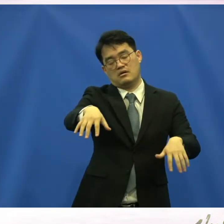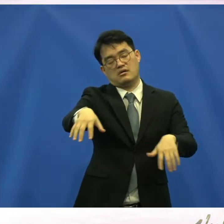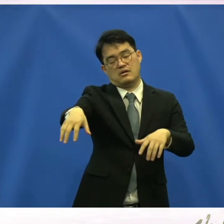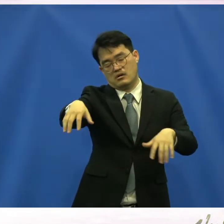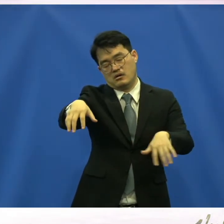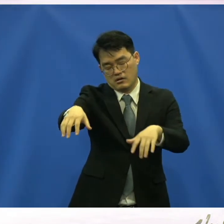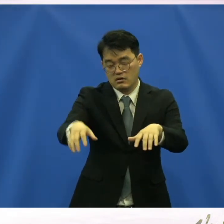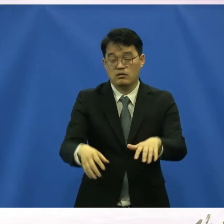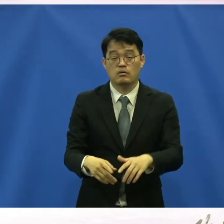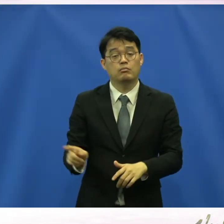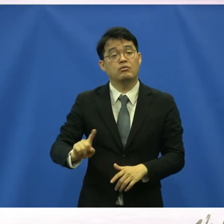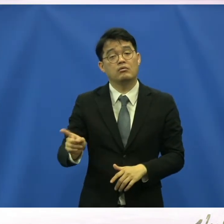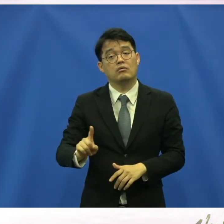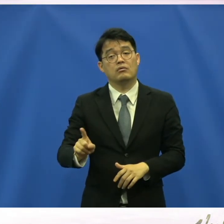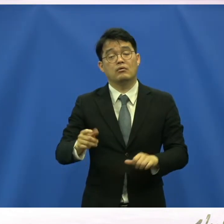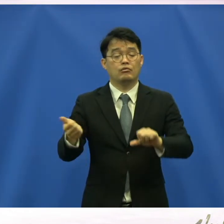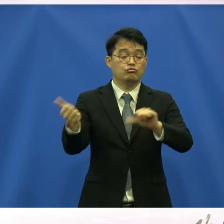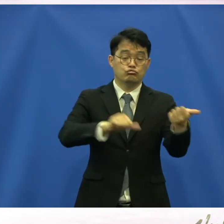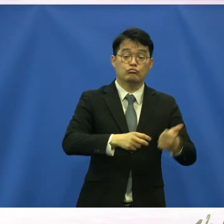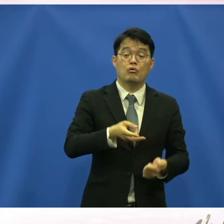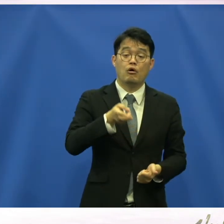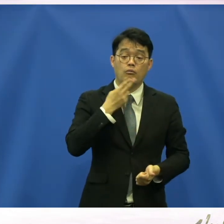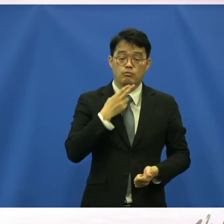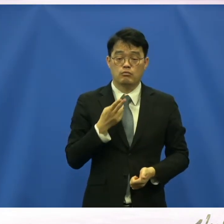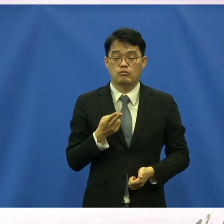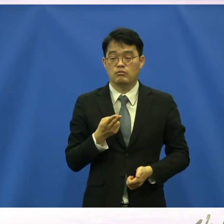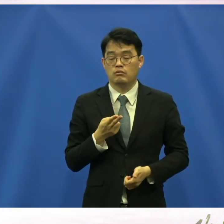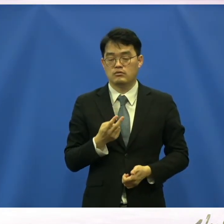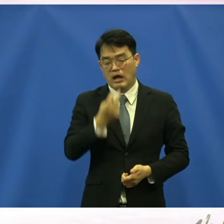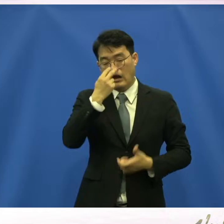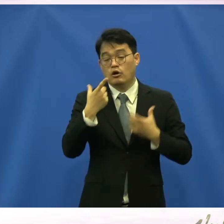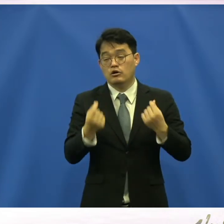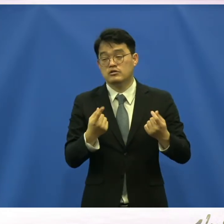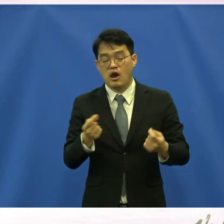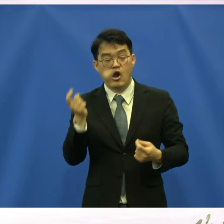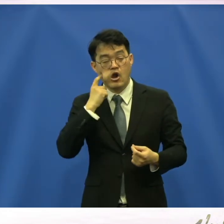죽어야 되는데 안 죽고 돌아다니는 거예요. 완전 죽은 것 같이 돌아다니는 거예요.